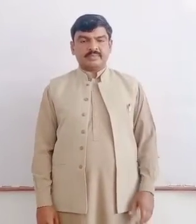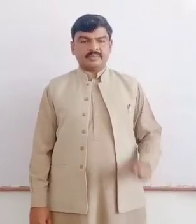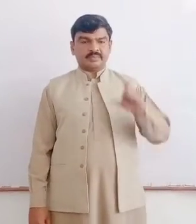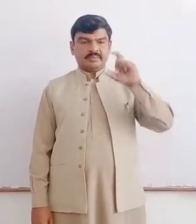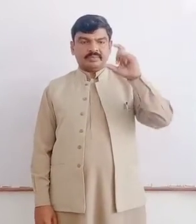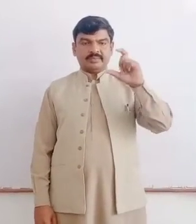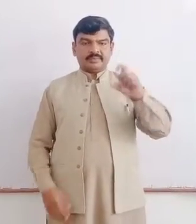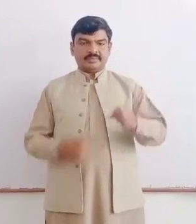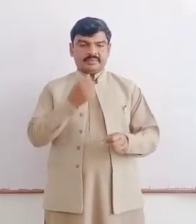सेंटीग्रेड,